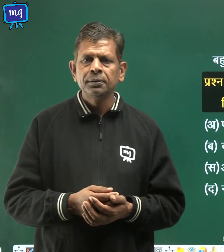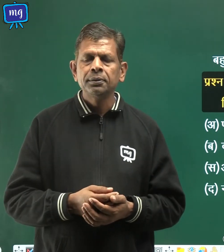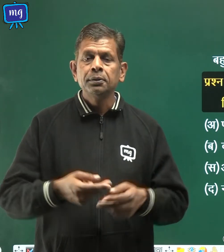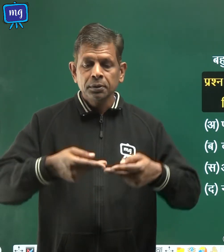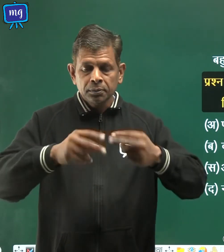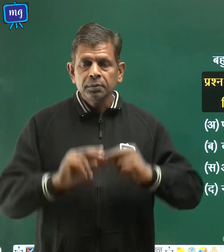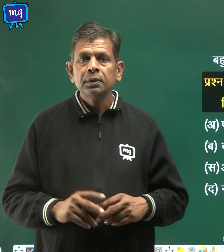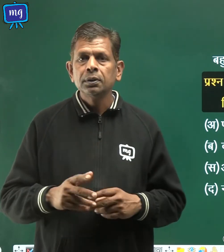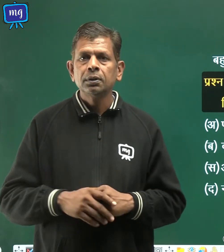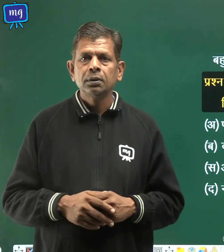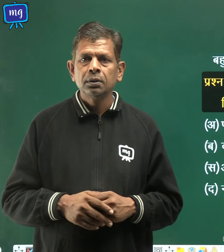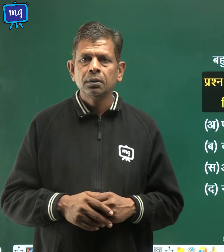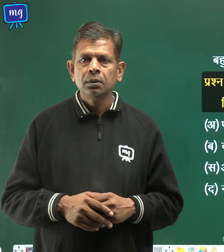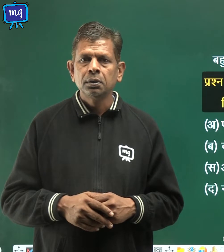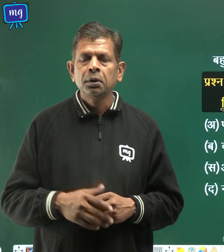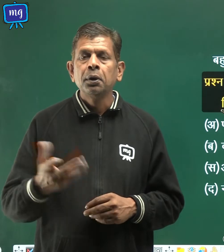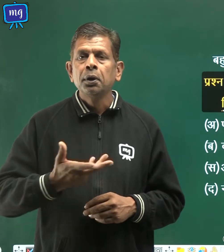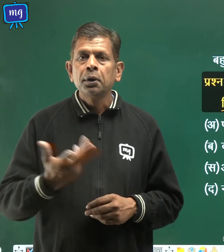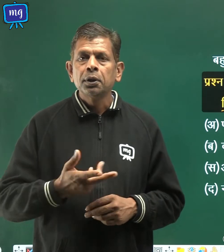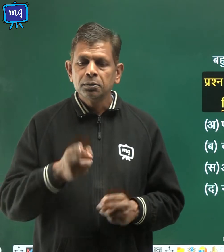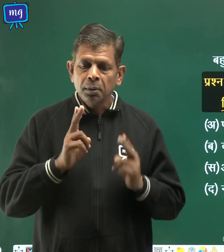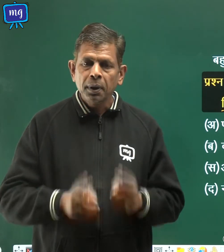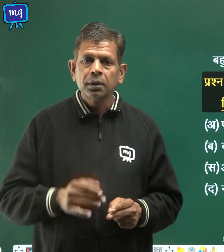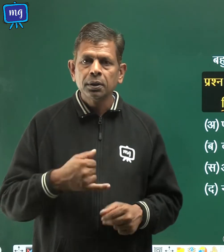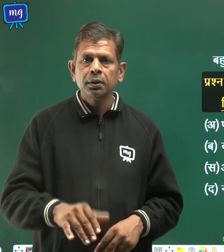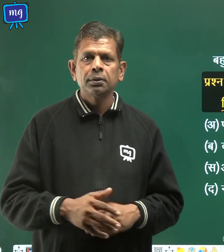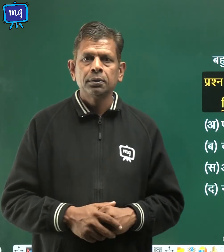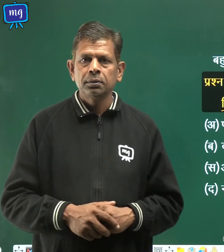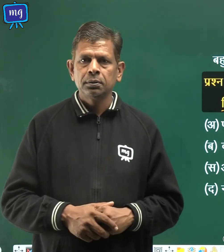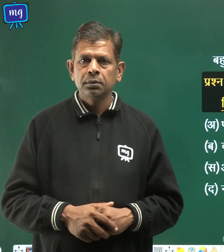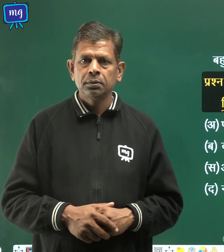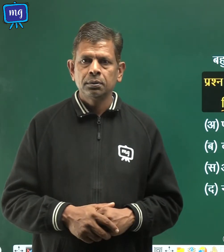निम्न में से किस में पाया जाता है?